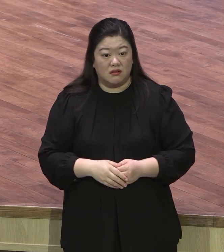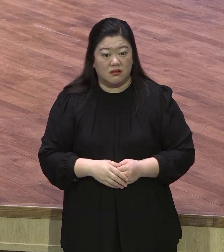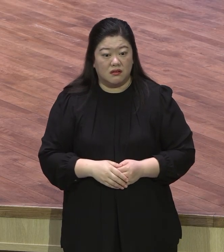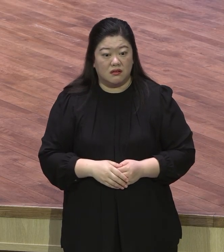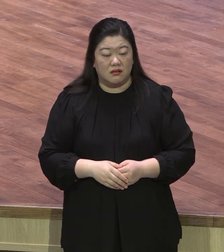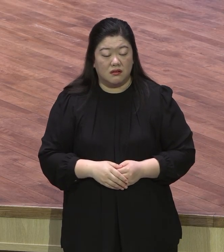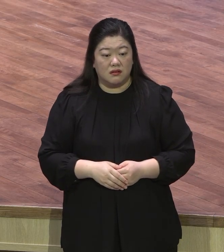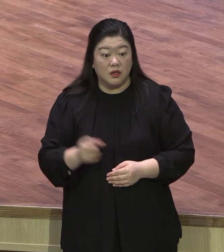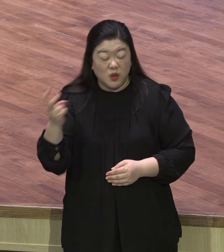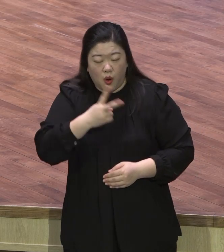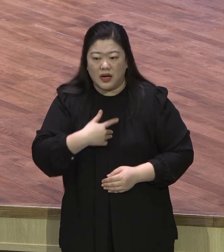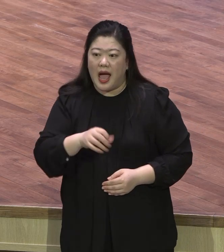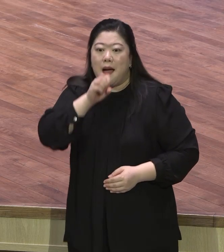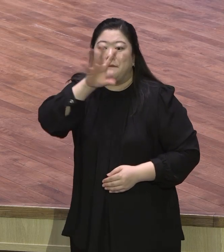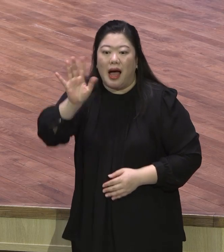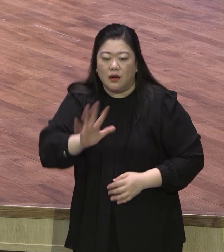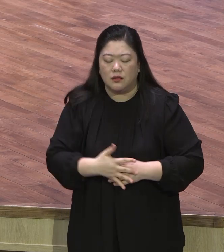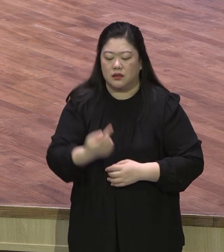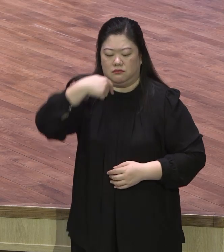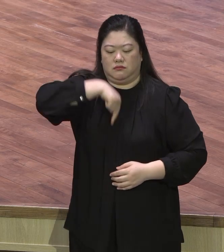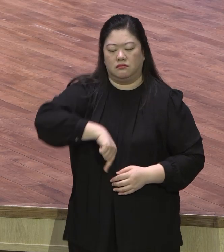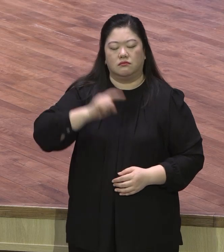속으로 기도한다고 못 듣겠냐고.